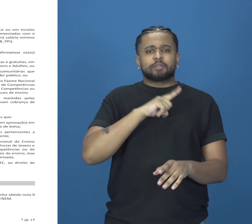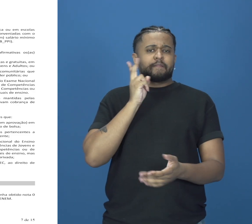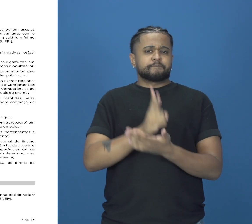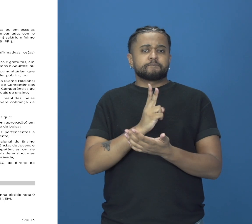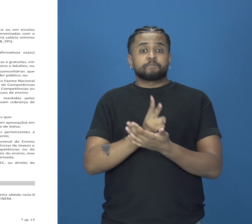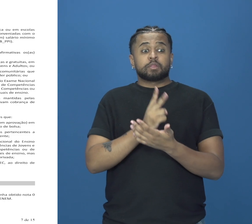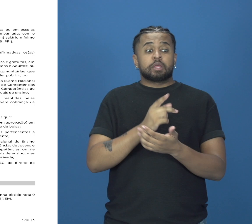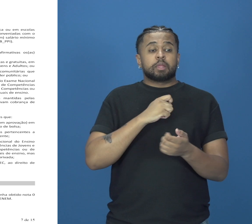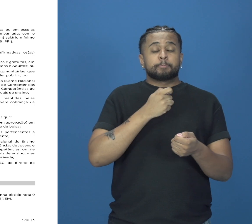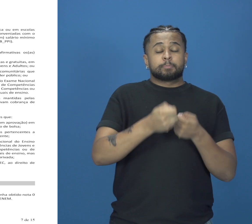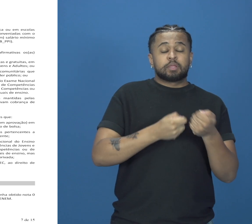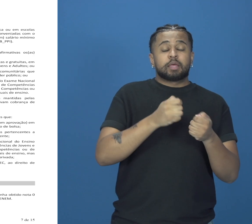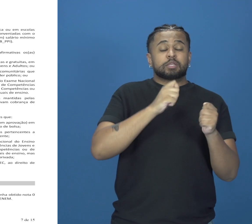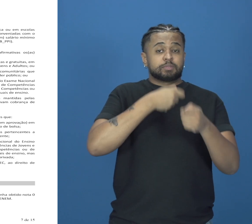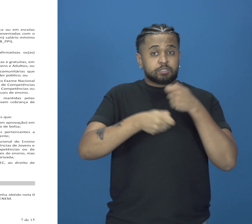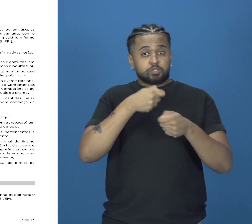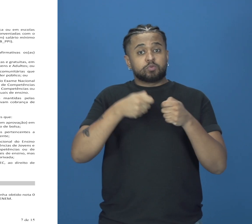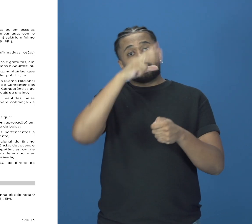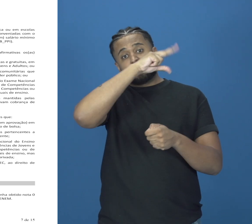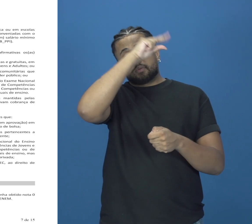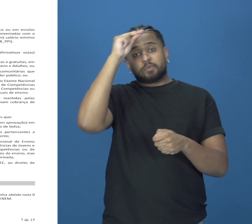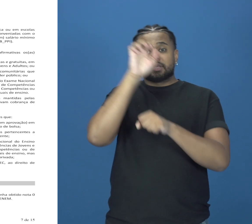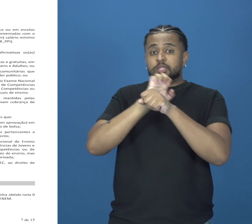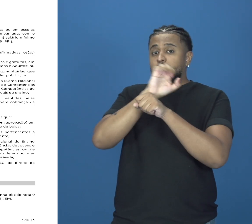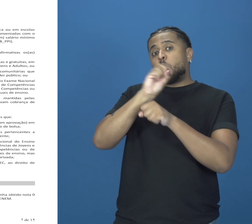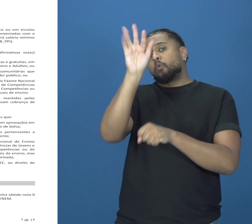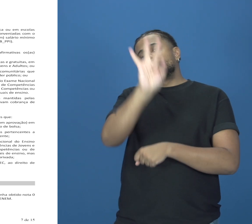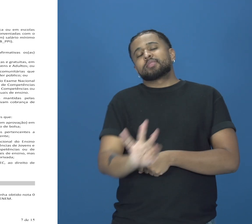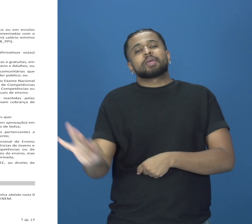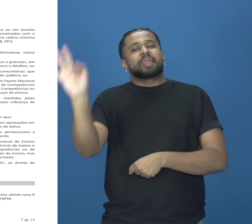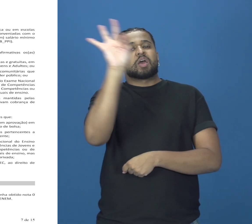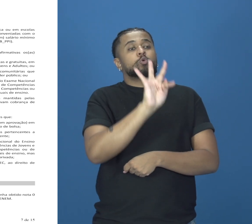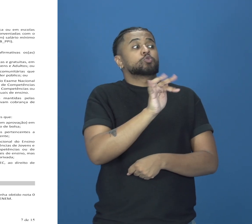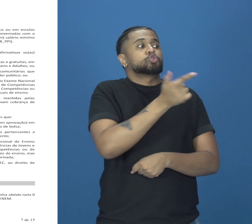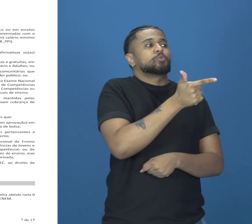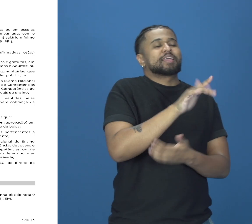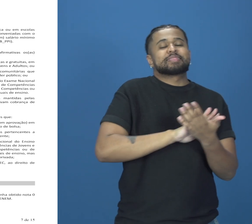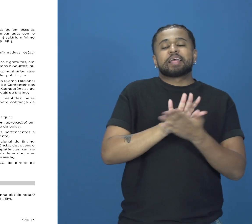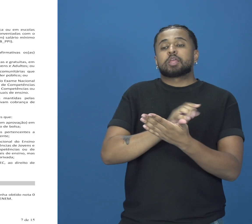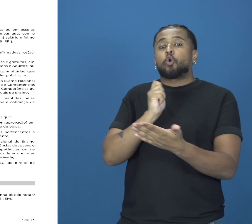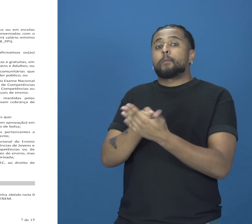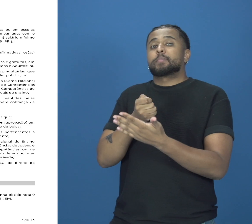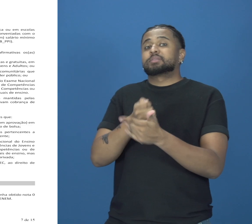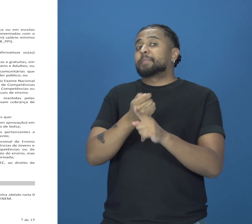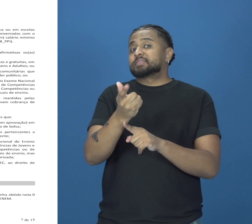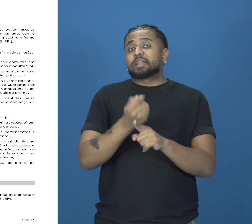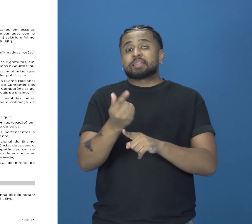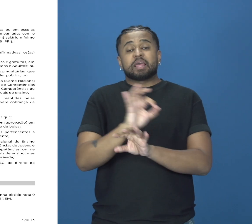pelas administrações municipal, estadual ou federal e que não envolvam cobrança de